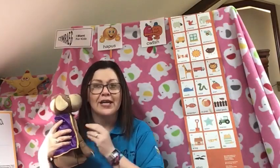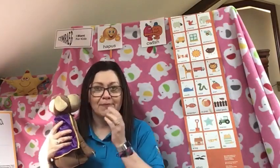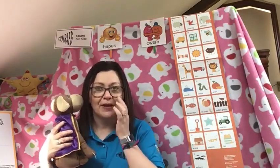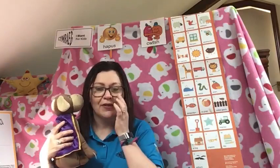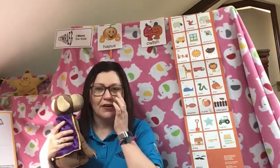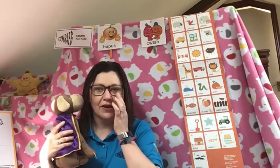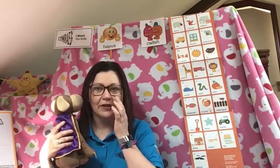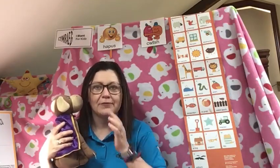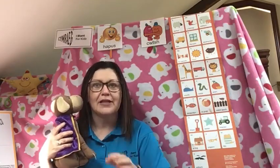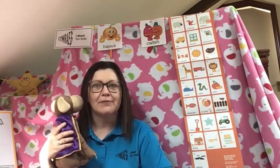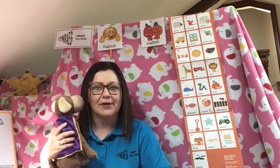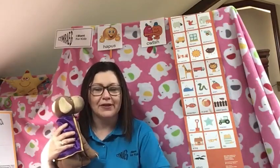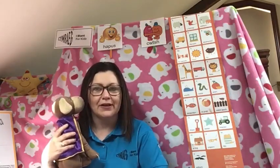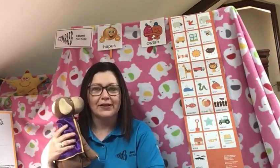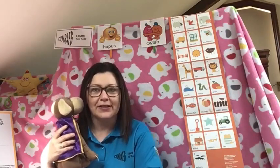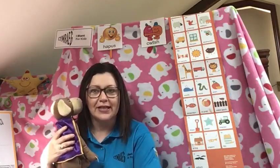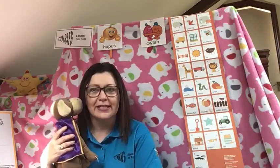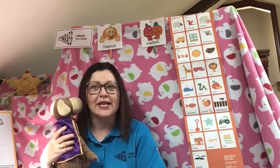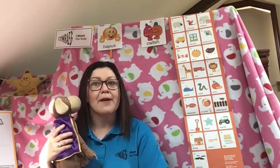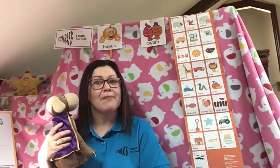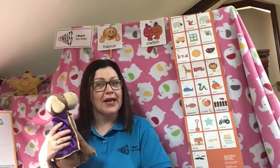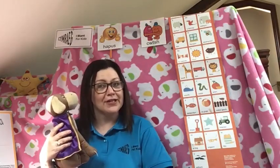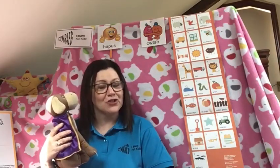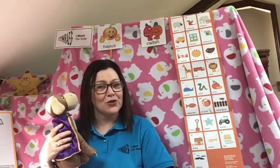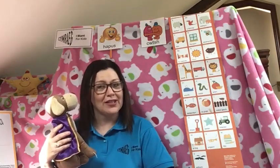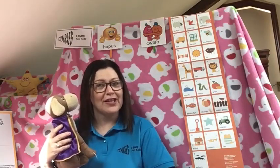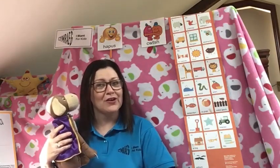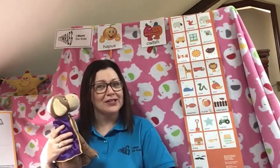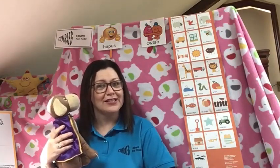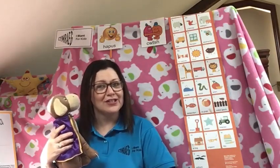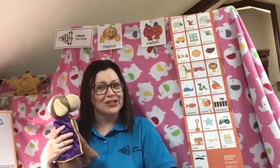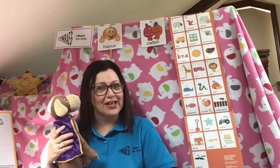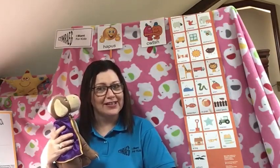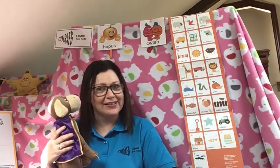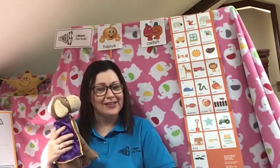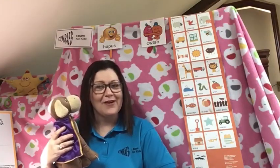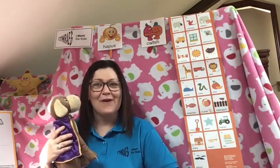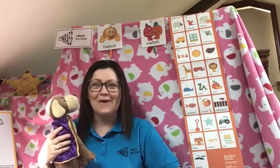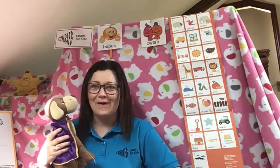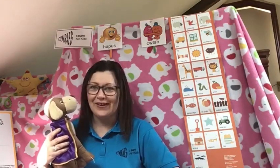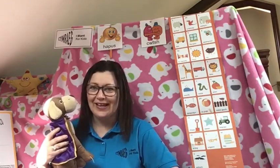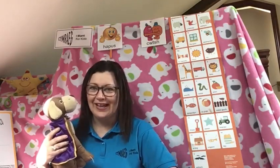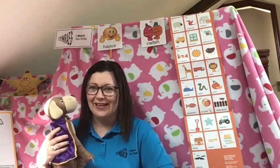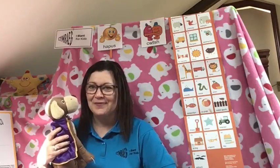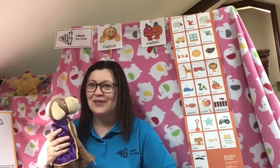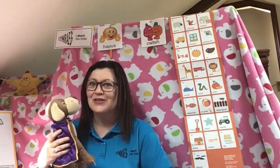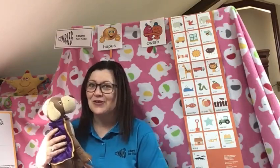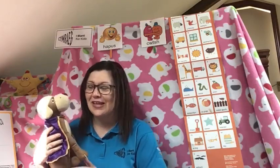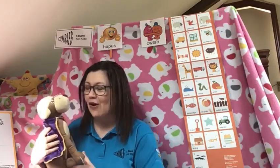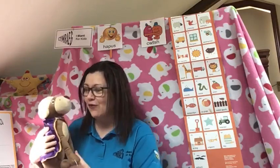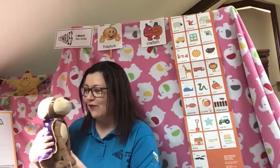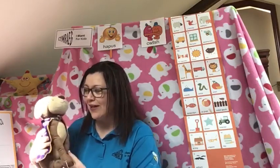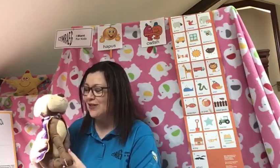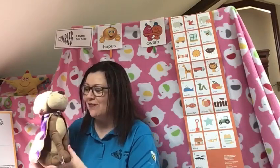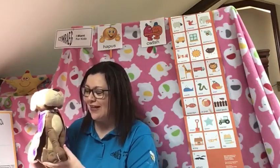un peth arall i wneud. Pen ysgwyddau coesau traed. Okay, so i orffen, to